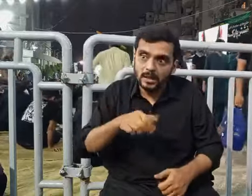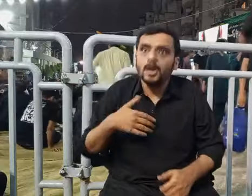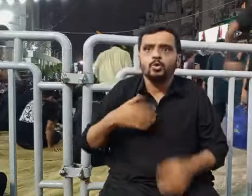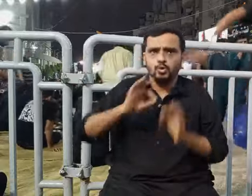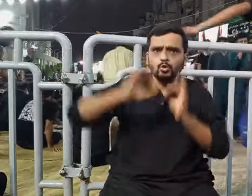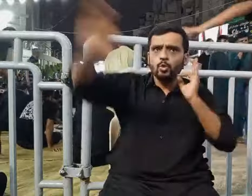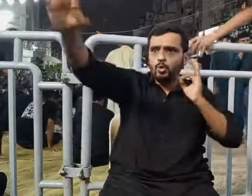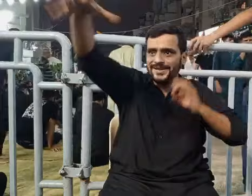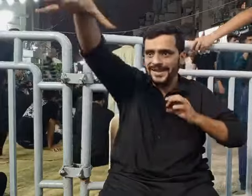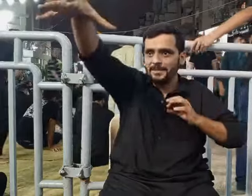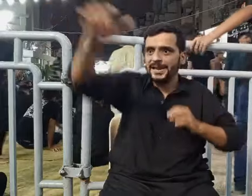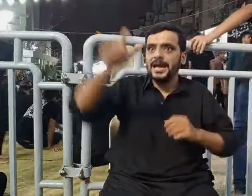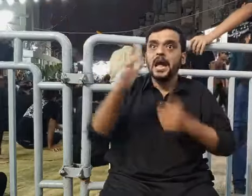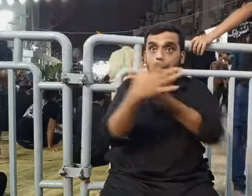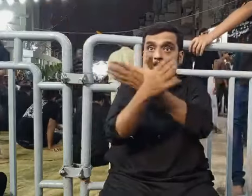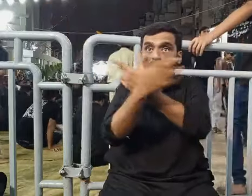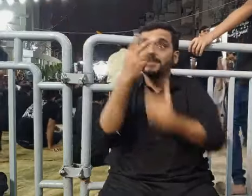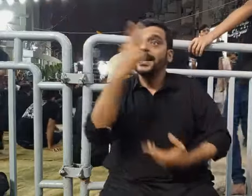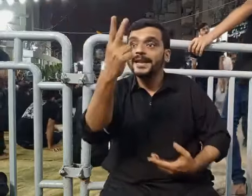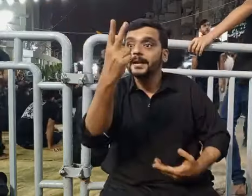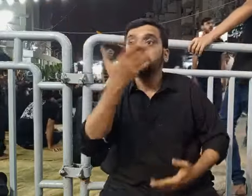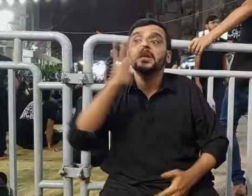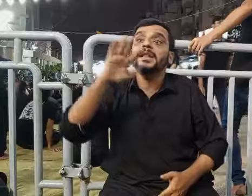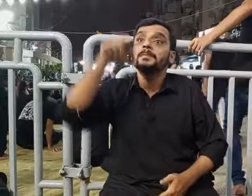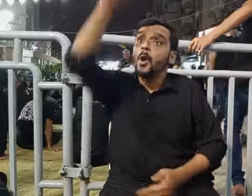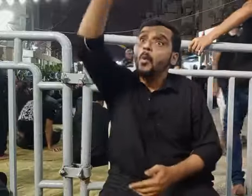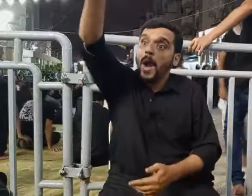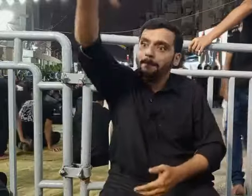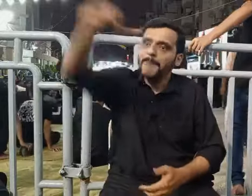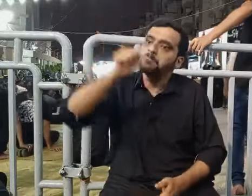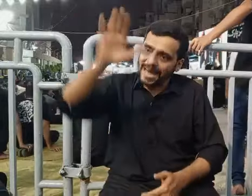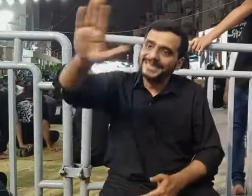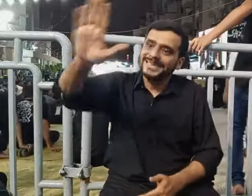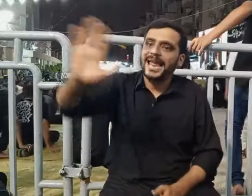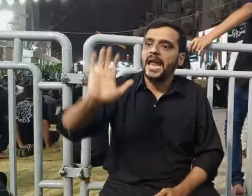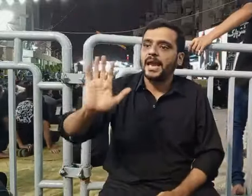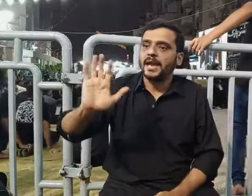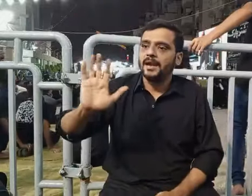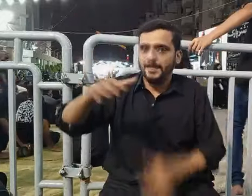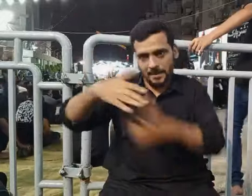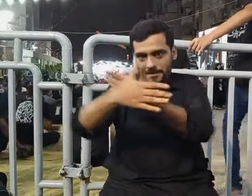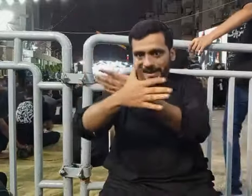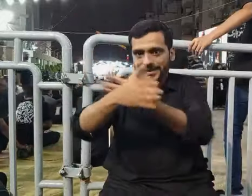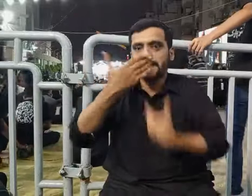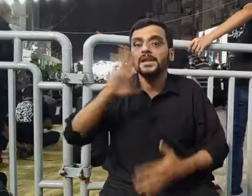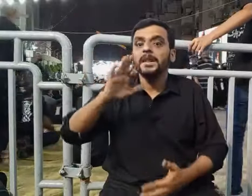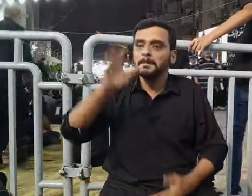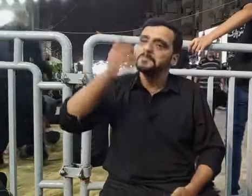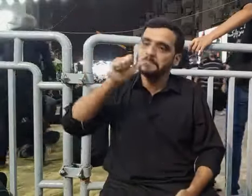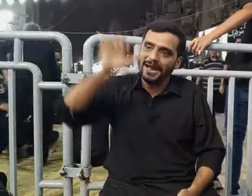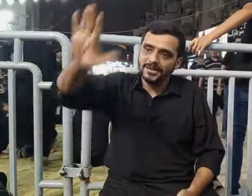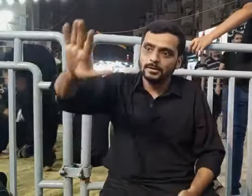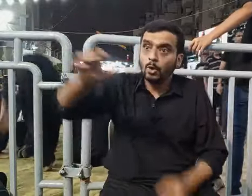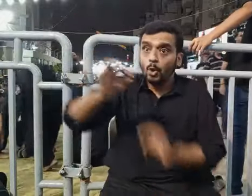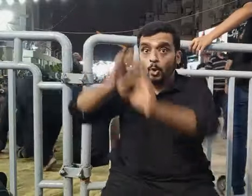اسی قبیلہ بنو جخم میں ایک خاتون ایسی تھی کہ جو اس لائق اور اس مقام پر کہ اللہ نے اسماعیل کی روزہ